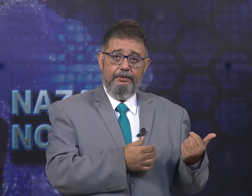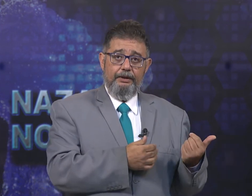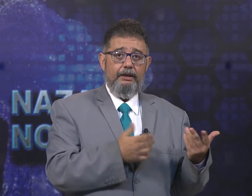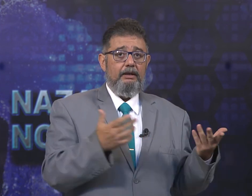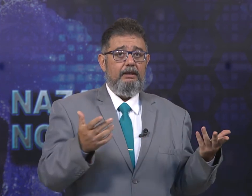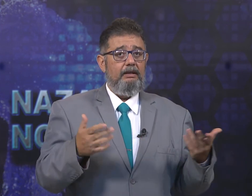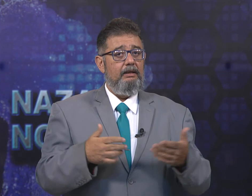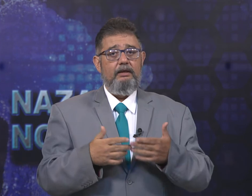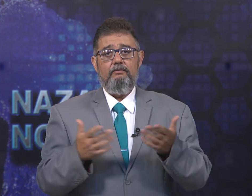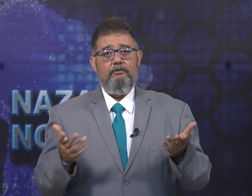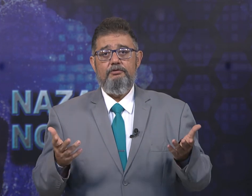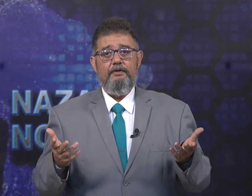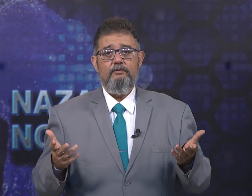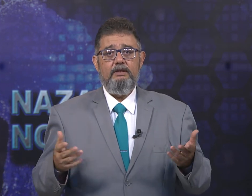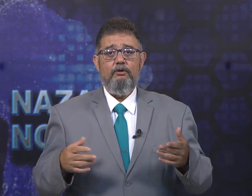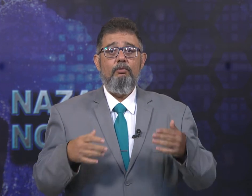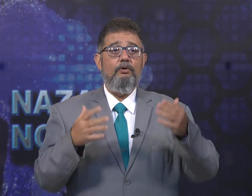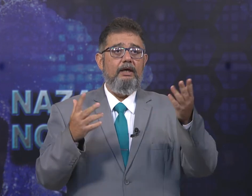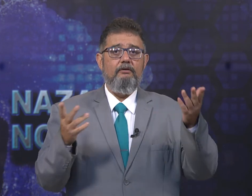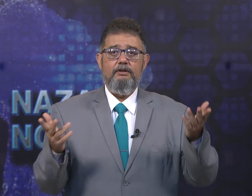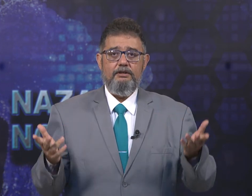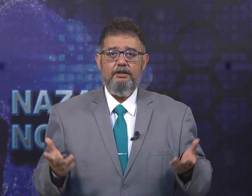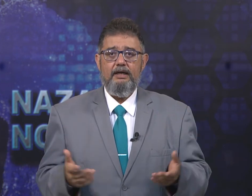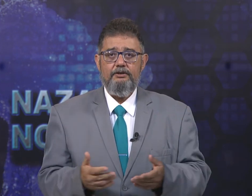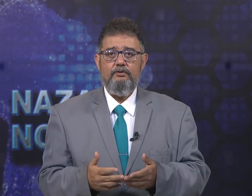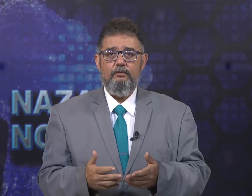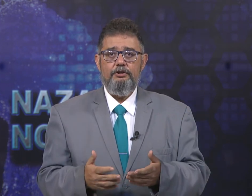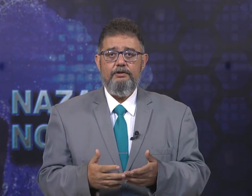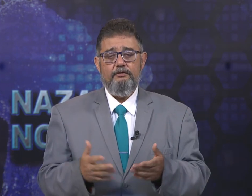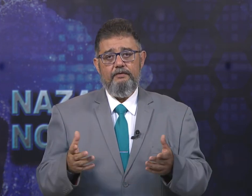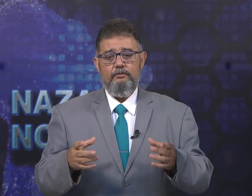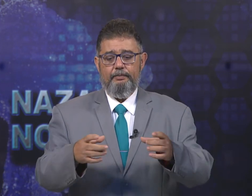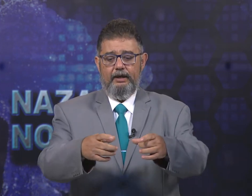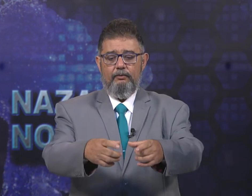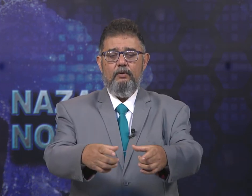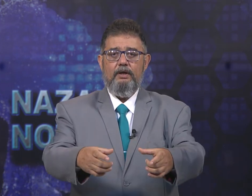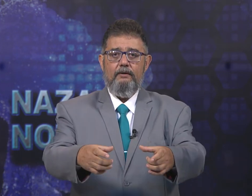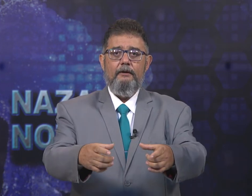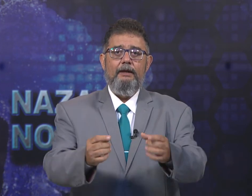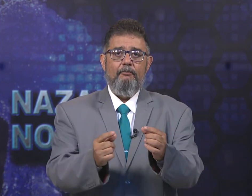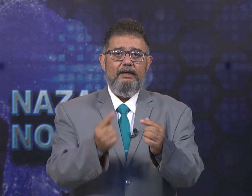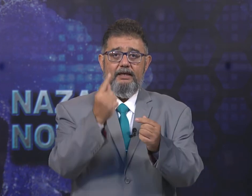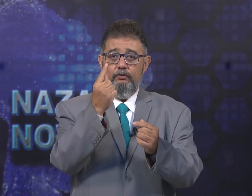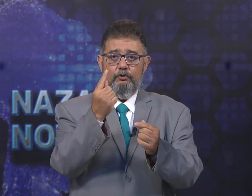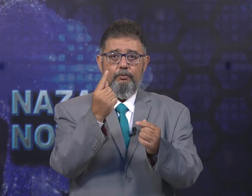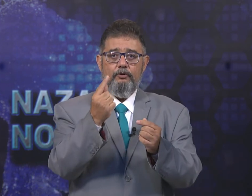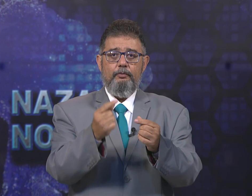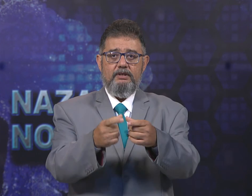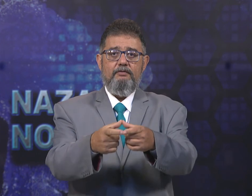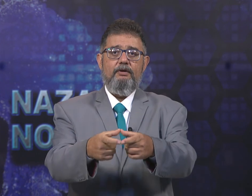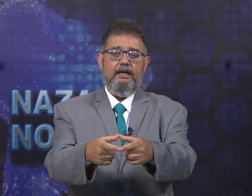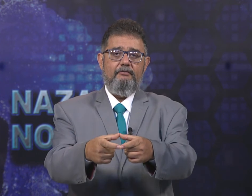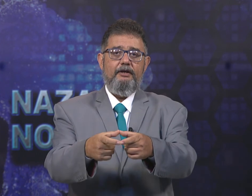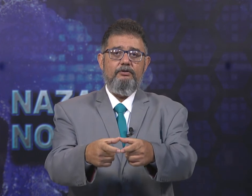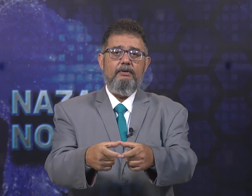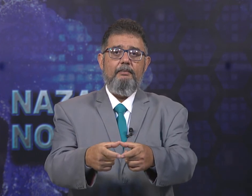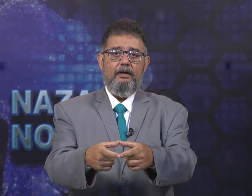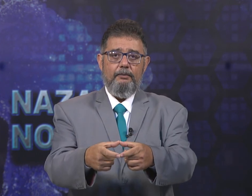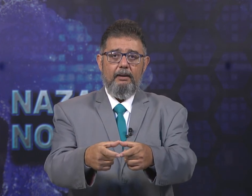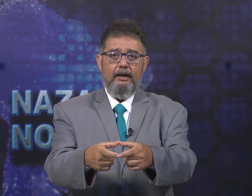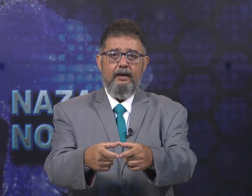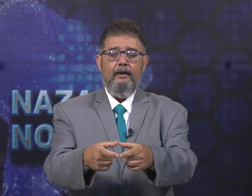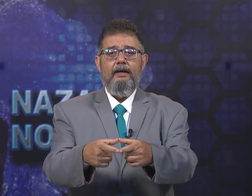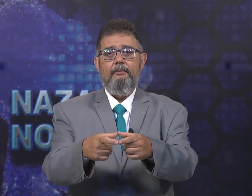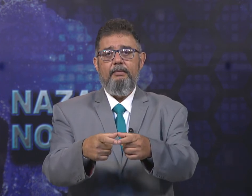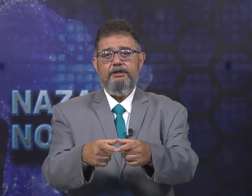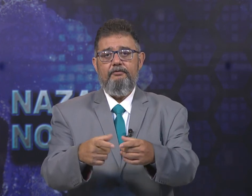pelo rio, e não tivemos, então, bloqueios nas estradas de combustível. Tivemos um pequeno bloqueio, mas era o único ponto possível, que era na frente do terminal